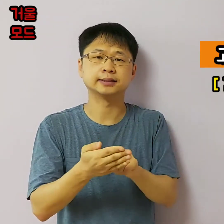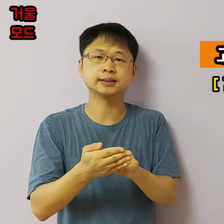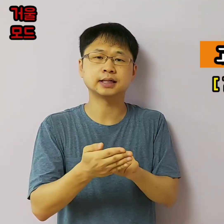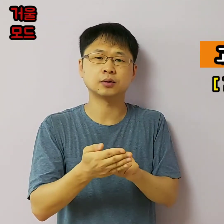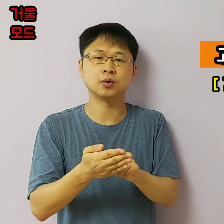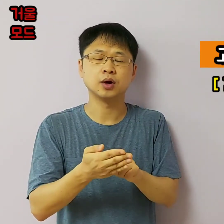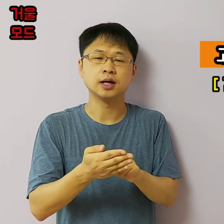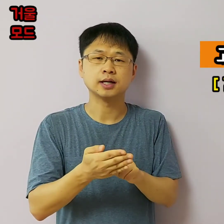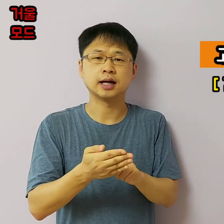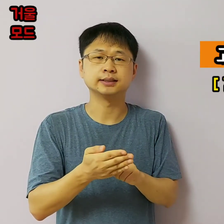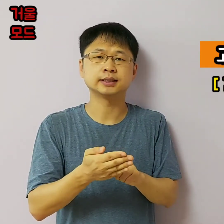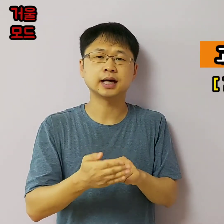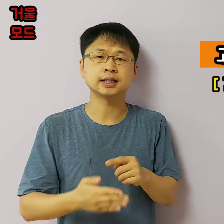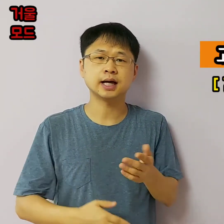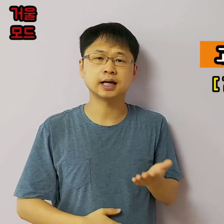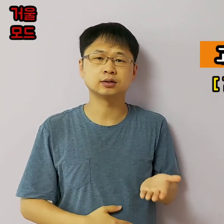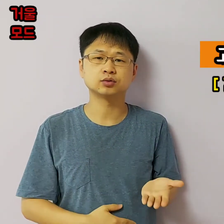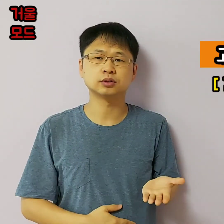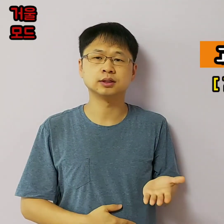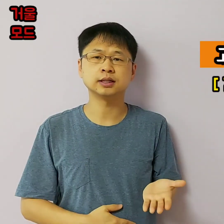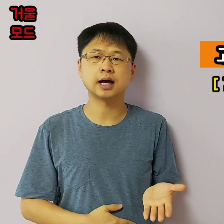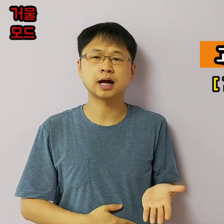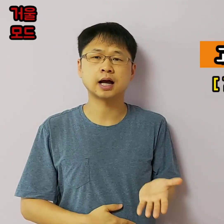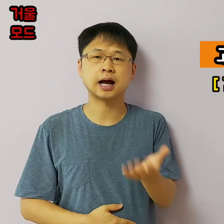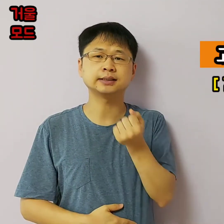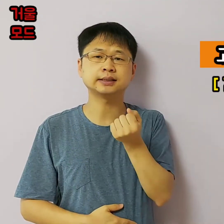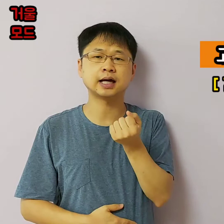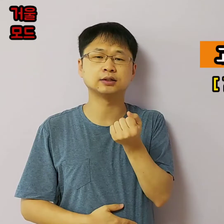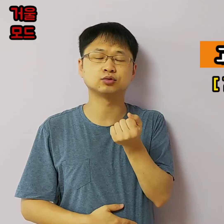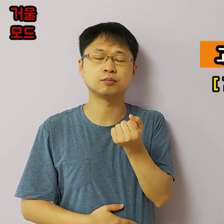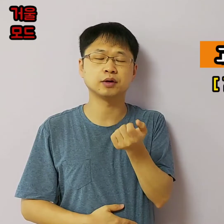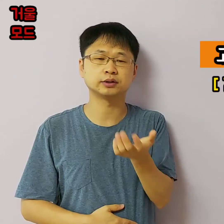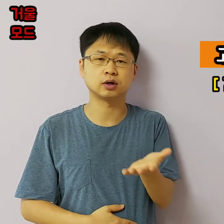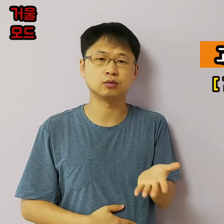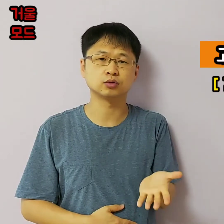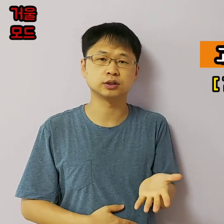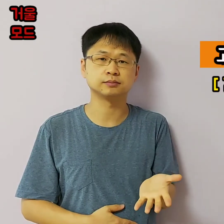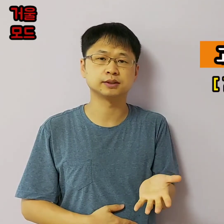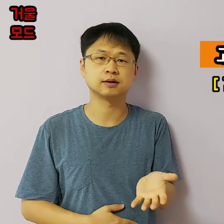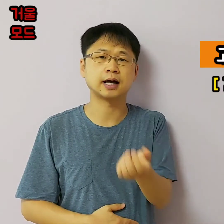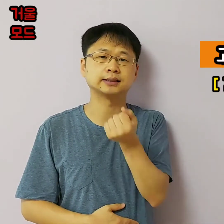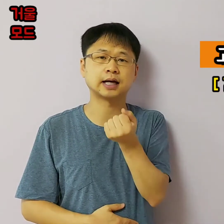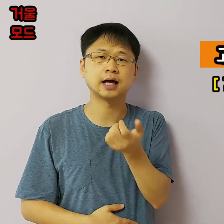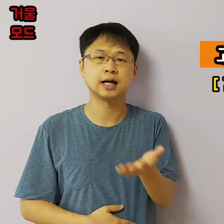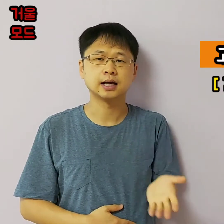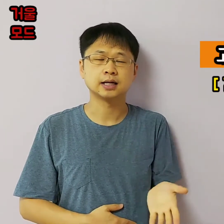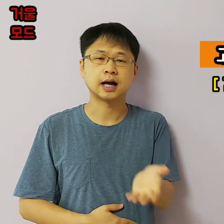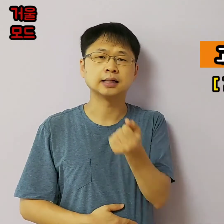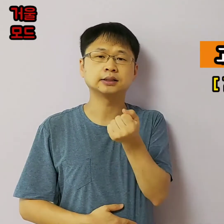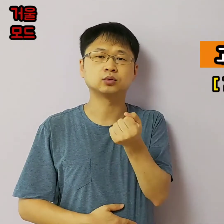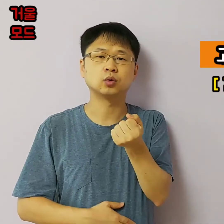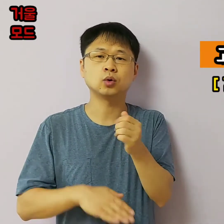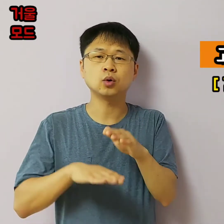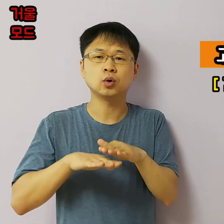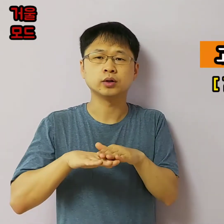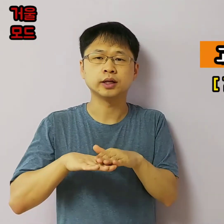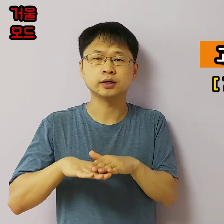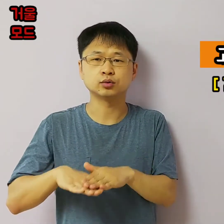간직을 하고, 간직하다 라는 수어는 아까 가지다 하는 수어 배웠죠. 움켜쥐면서 가지다, 가지고